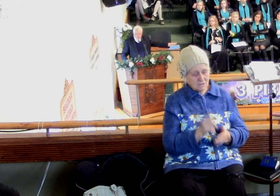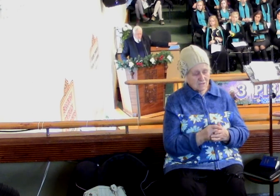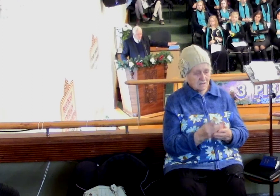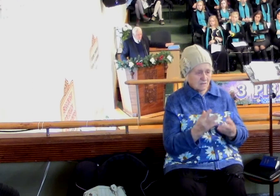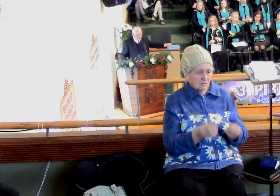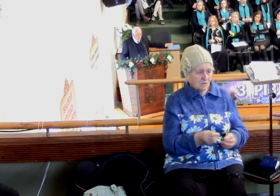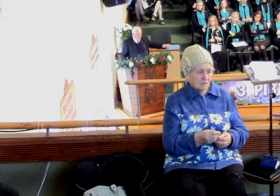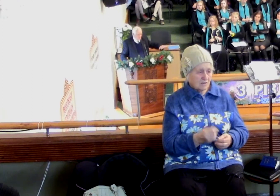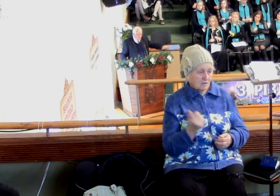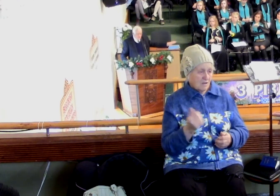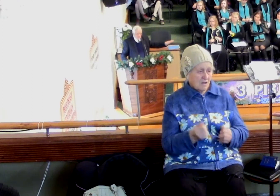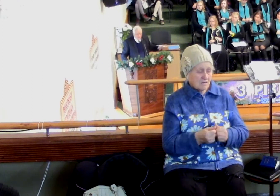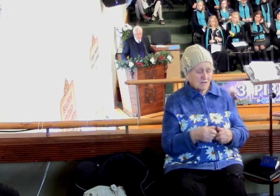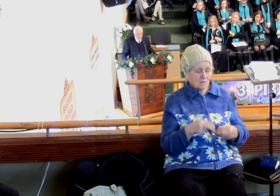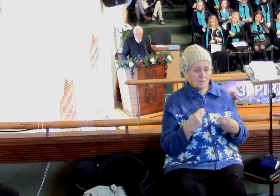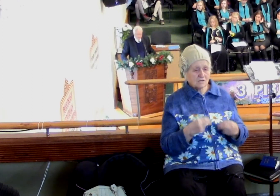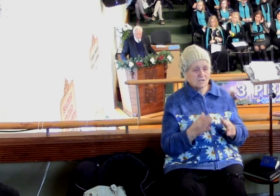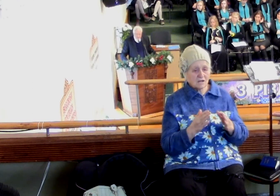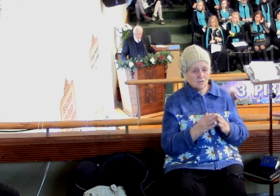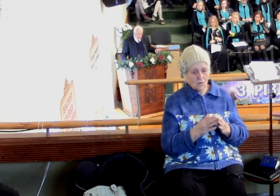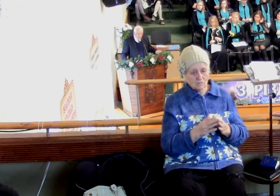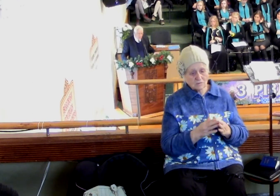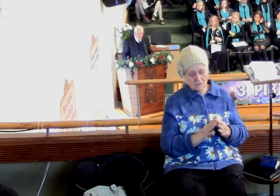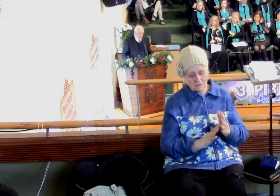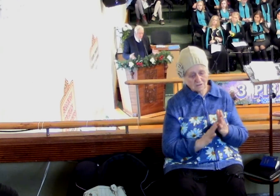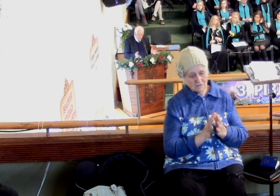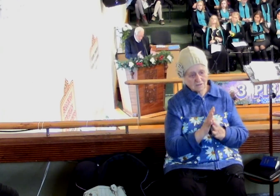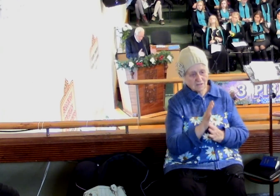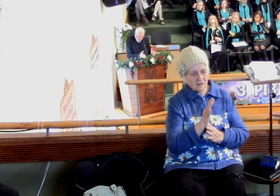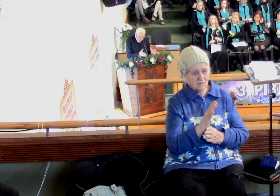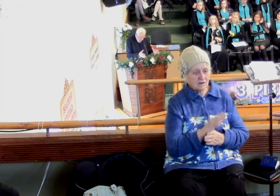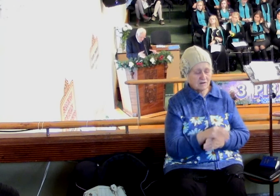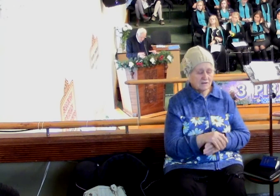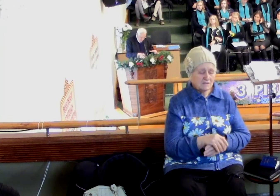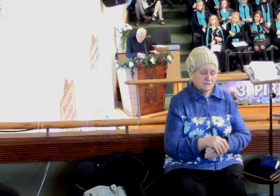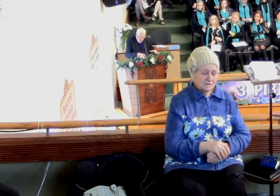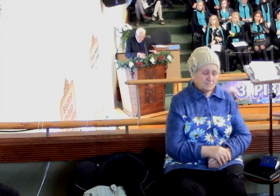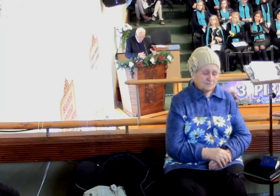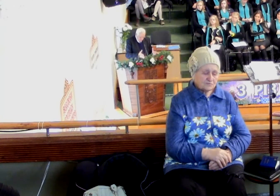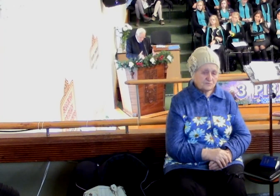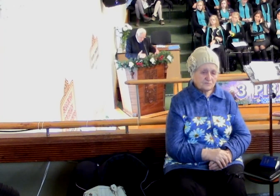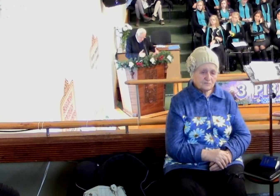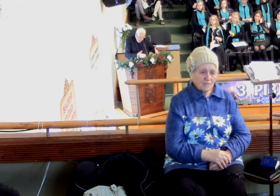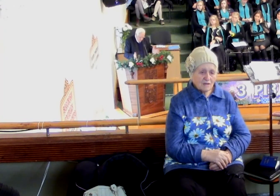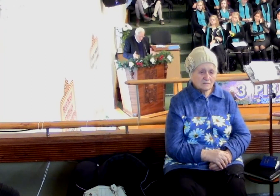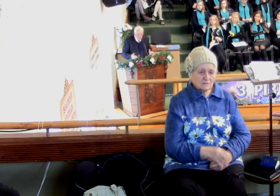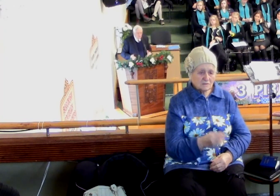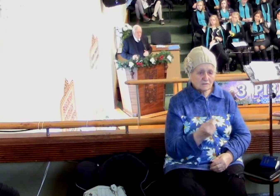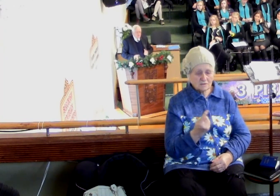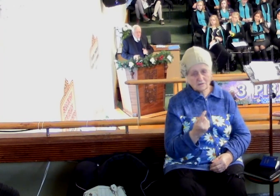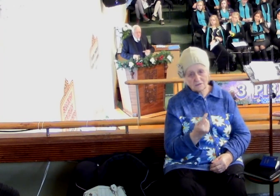дети траву выращивают, косят. И однажды на какой-то период времени кто-то, может, ветер принес какую-то